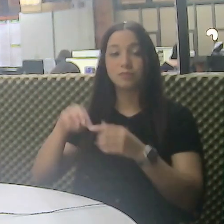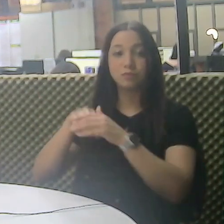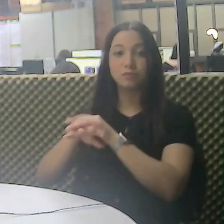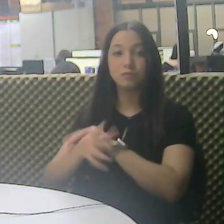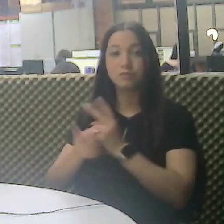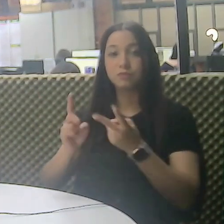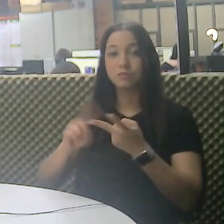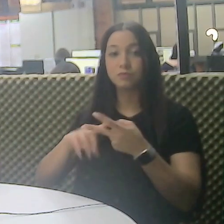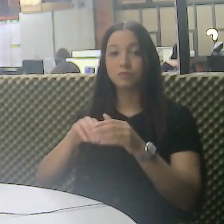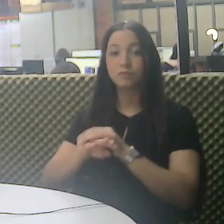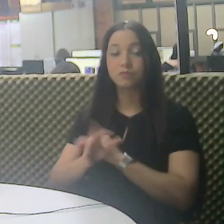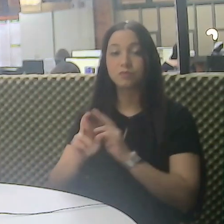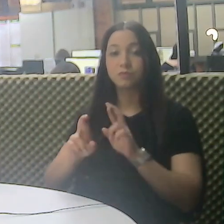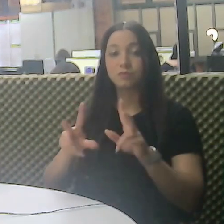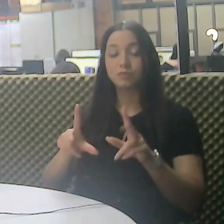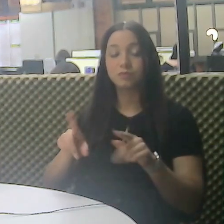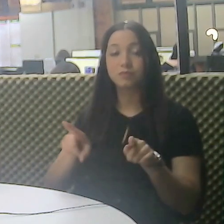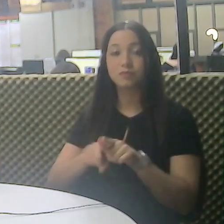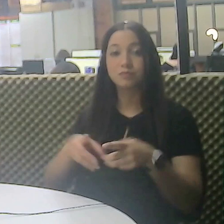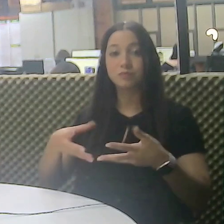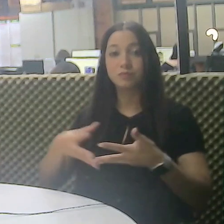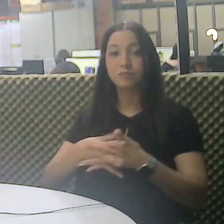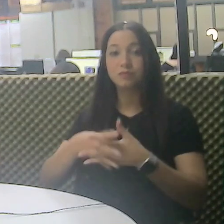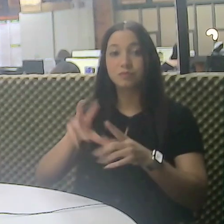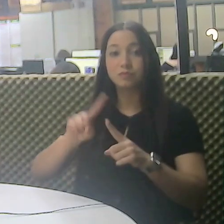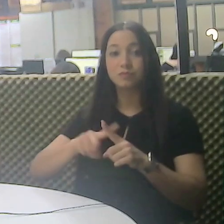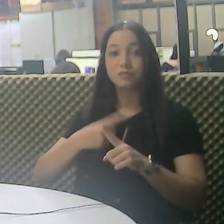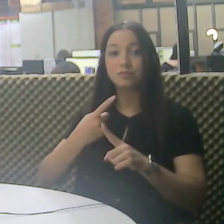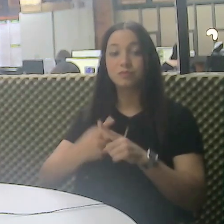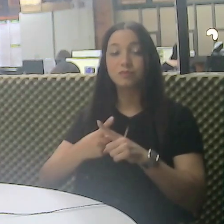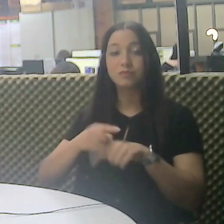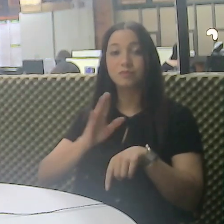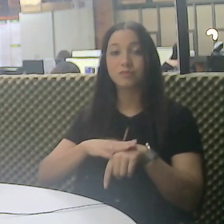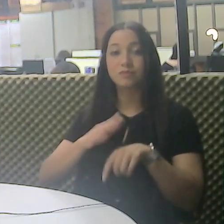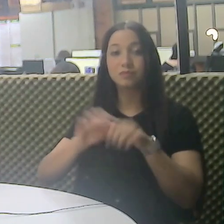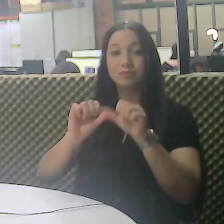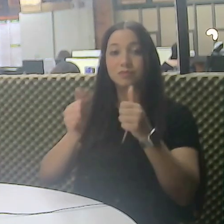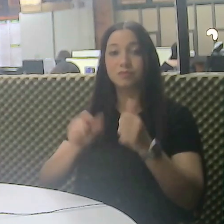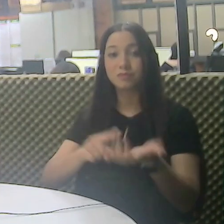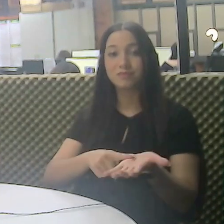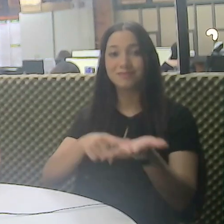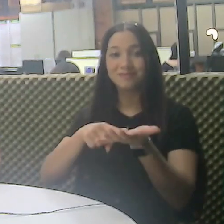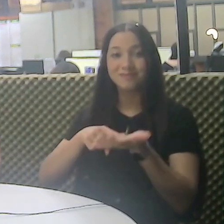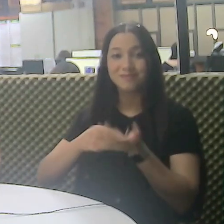não tradicional, além de um presépio extra feito por um artista convidada.